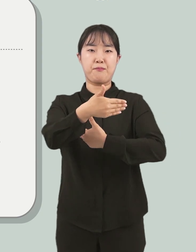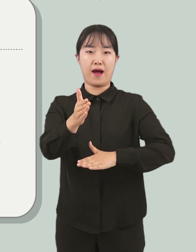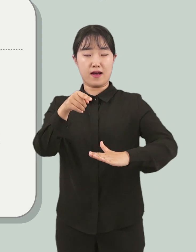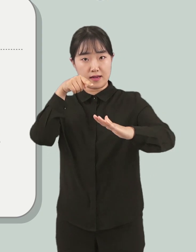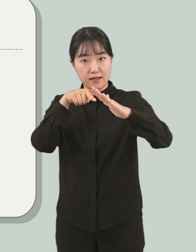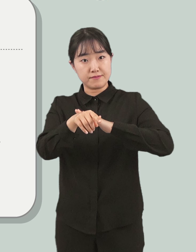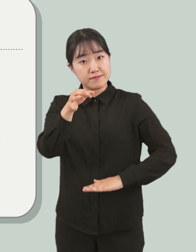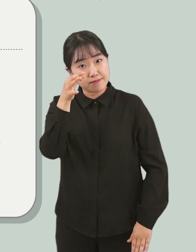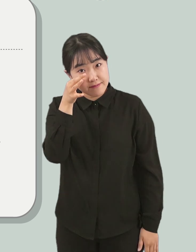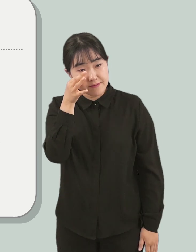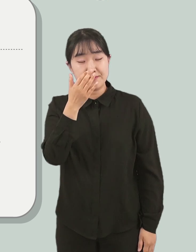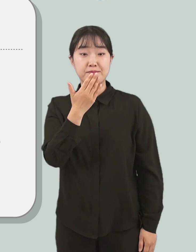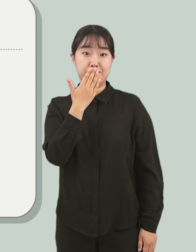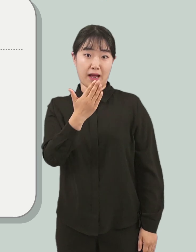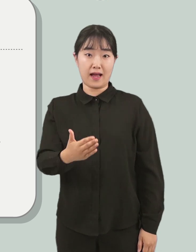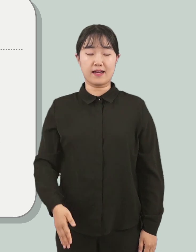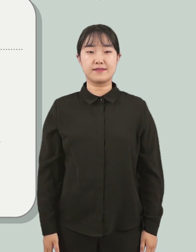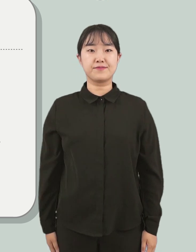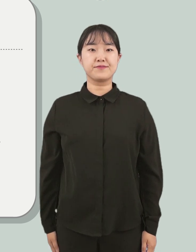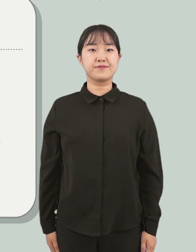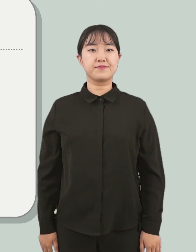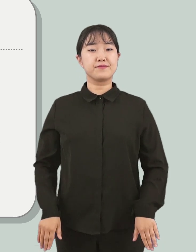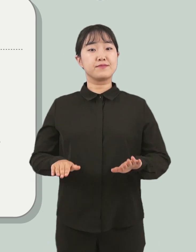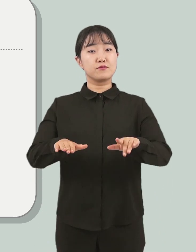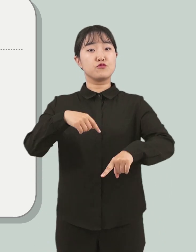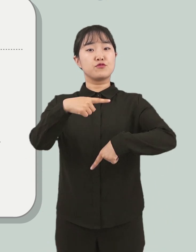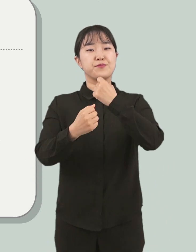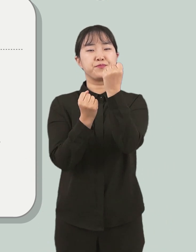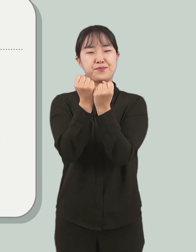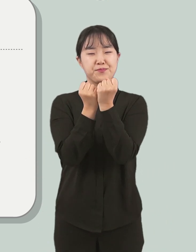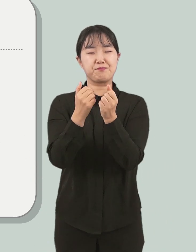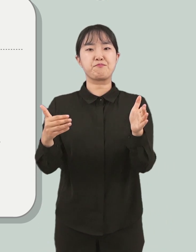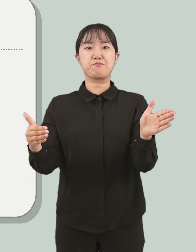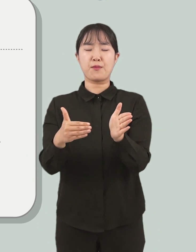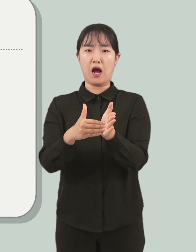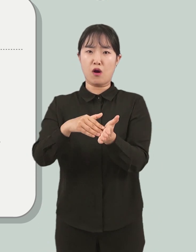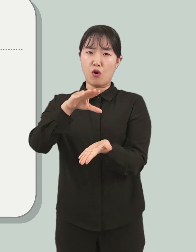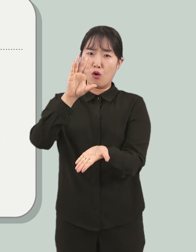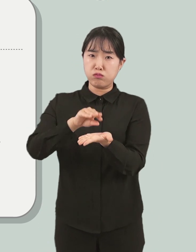정보는 법적 효력을 가지고 있지 않습니다.